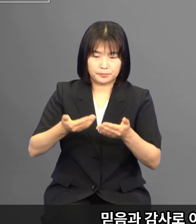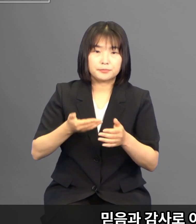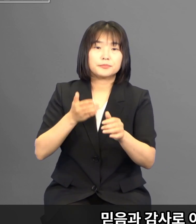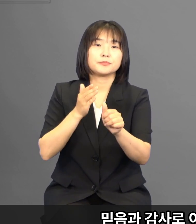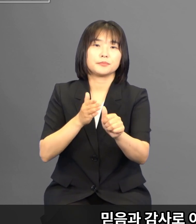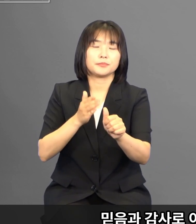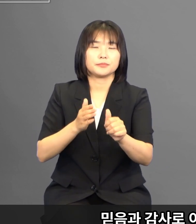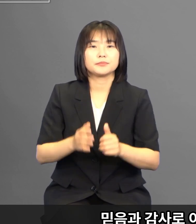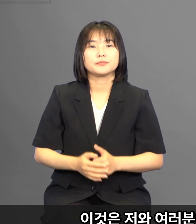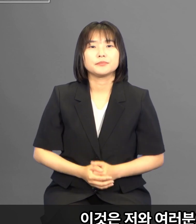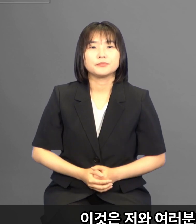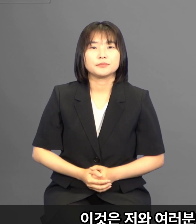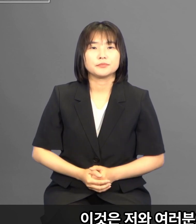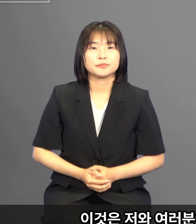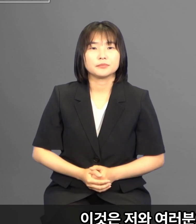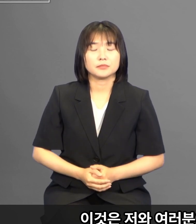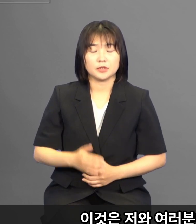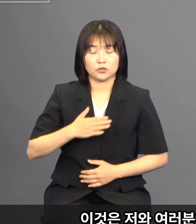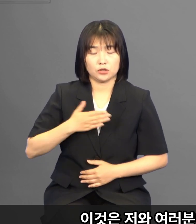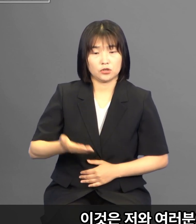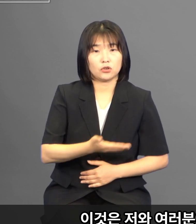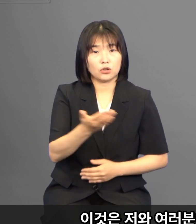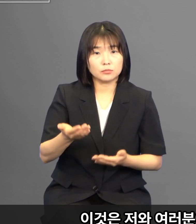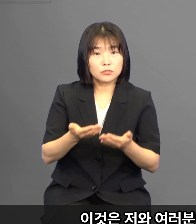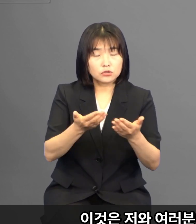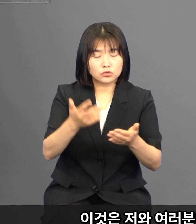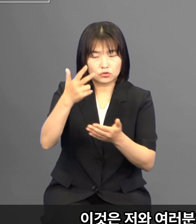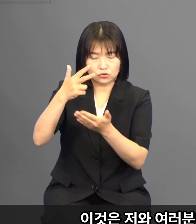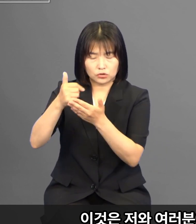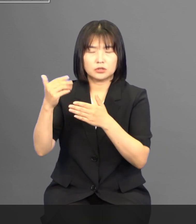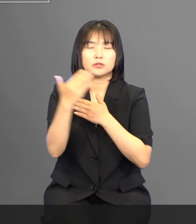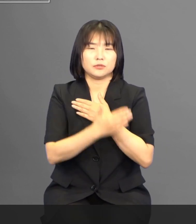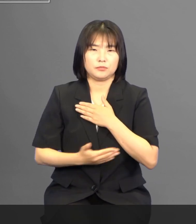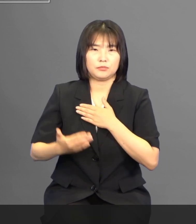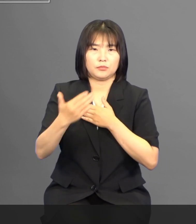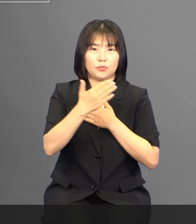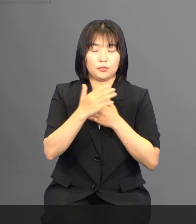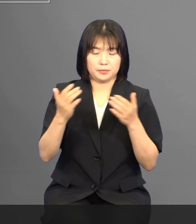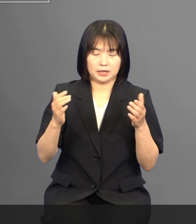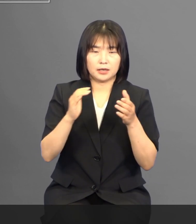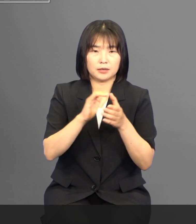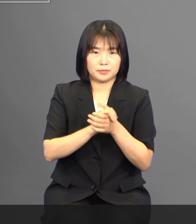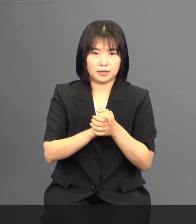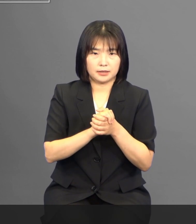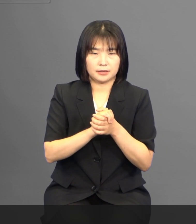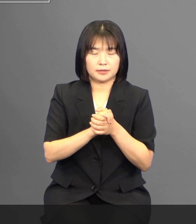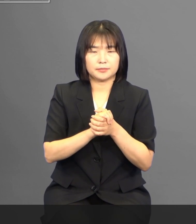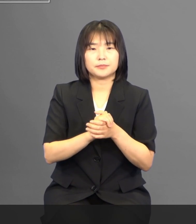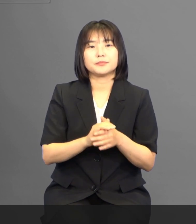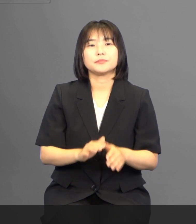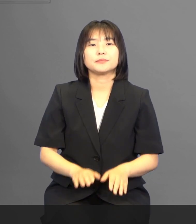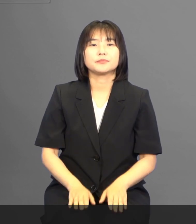바랍니다. 이것은 저와 여러분에게 주시는 주님의 몸입니다. 아멘.